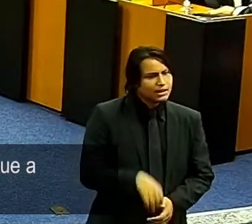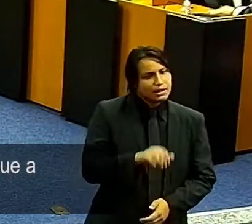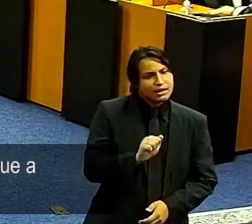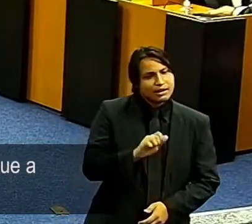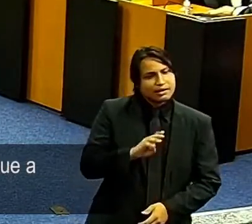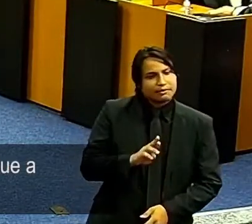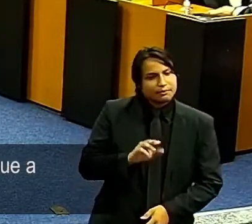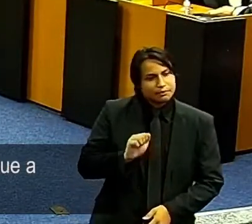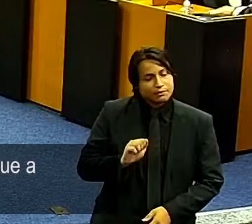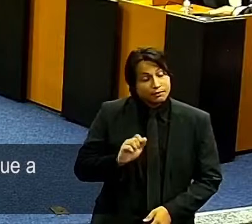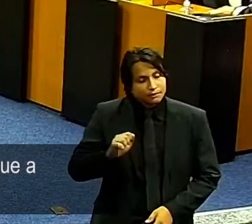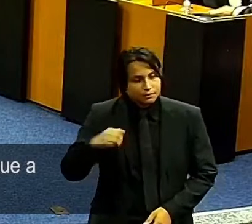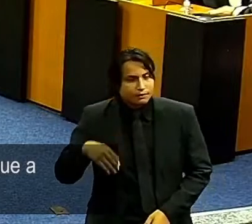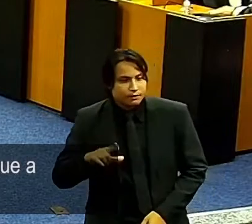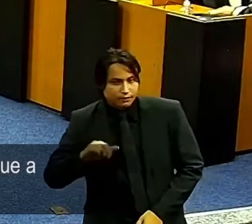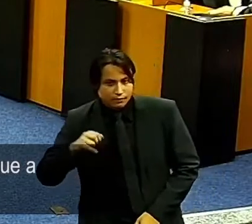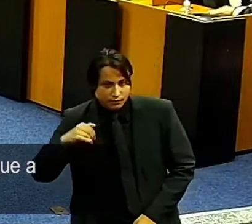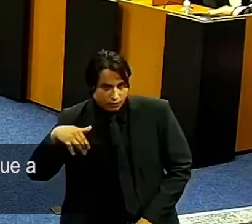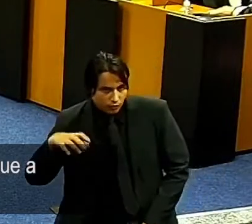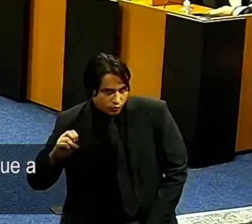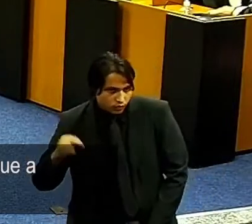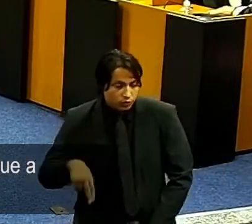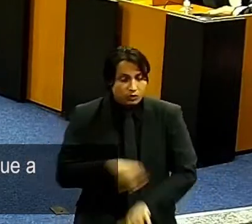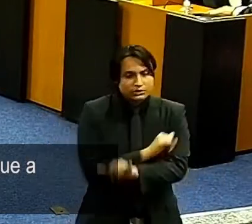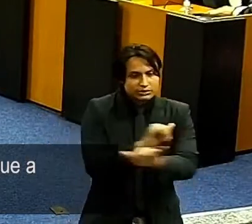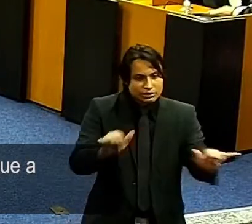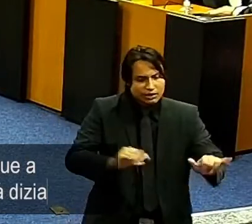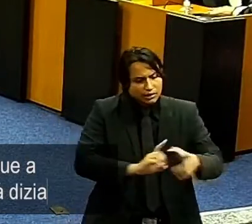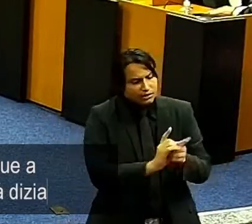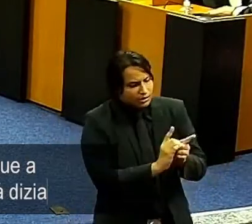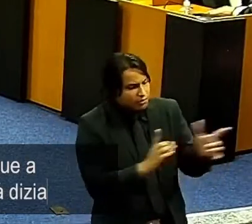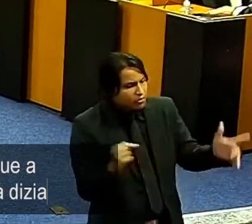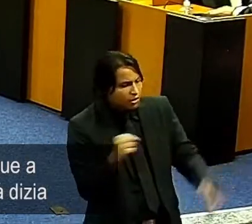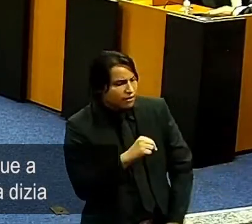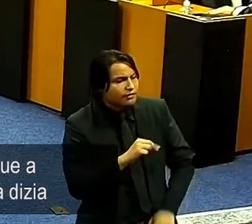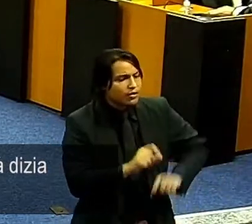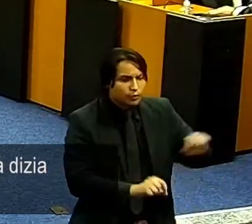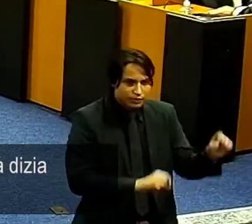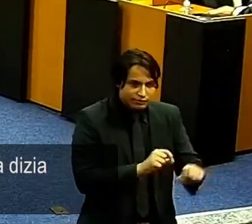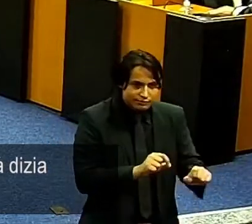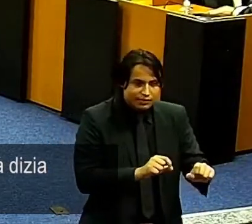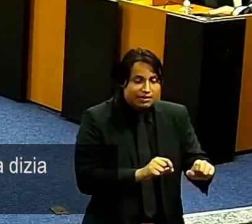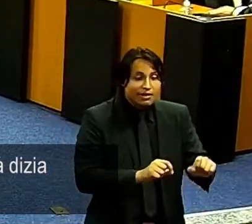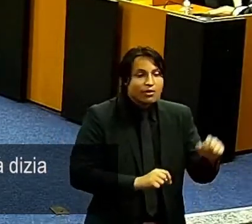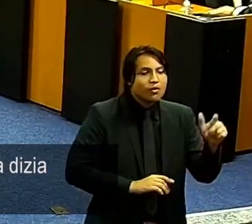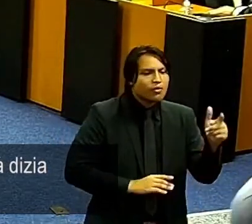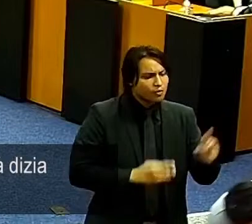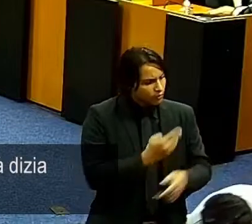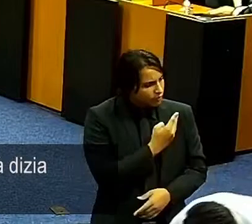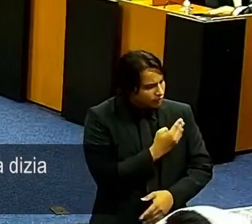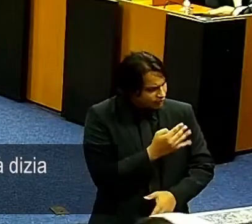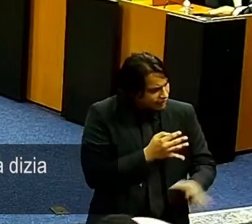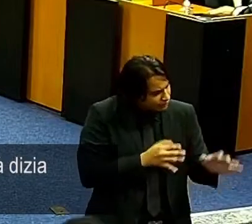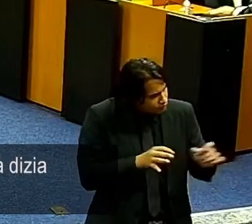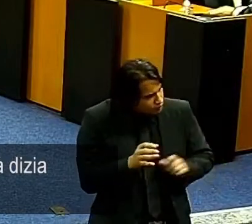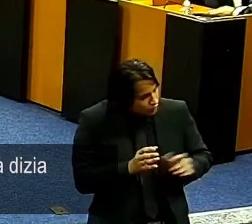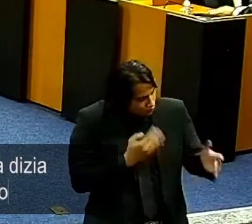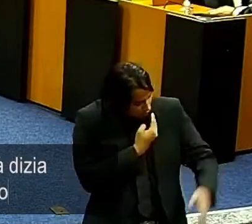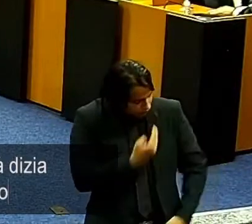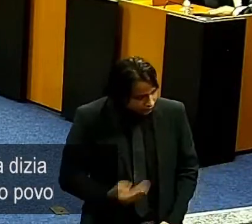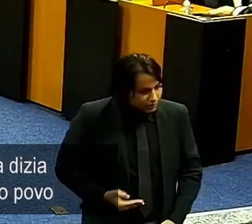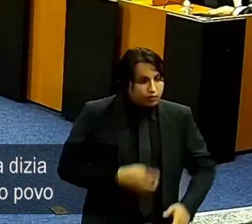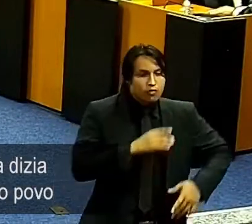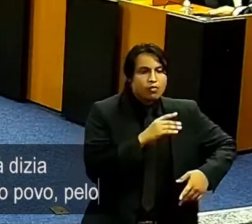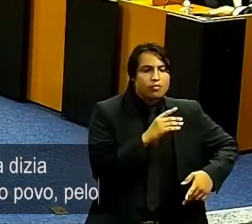lincol que a democracia é o governo do Povo pelo povo e para o povo e o que desejamos ao Desembargador